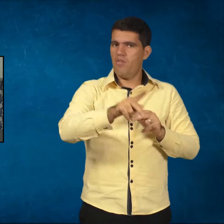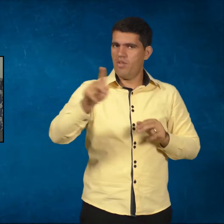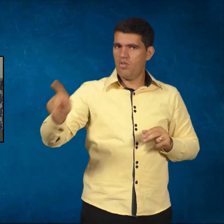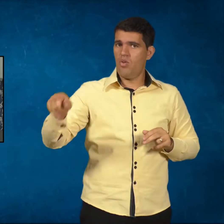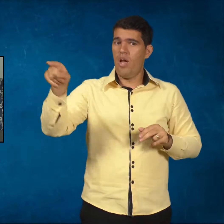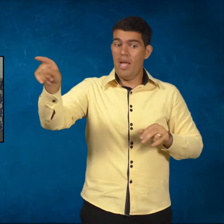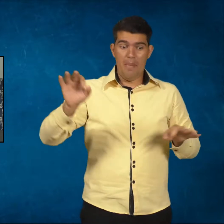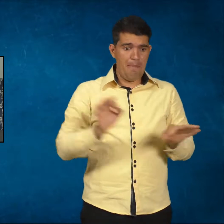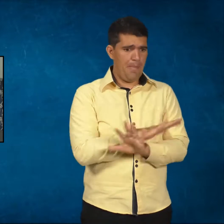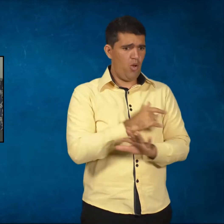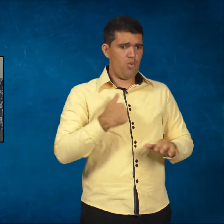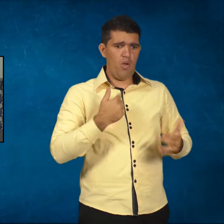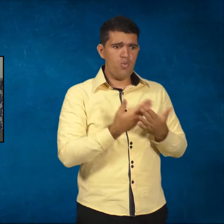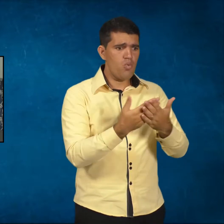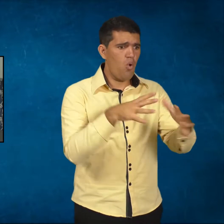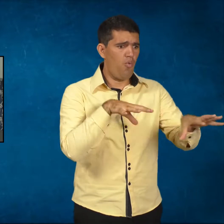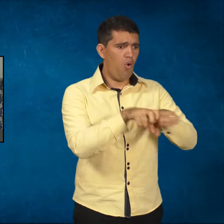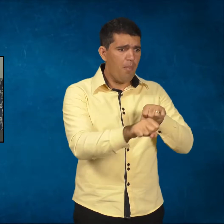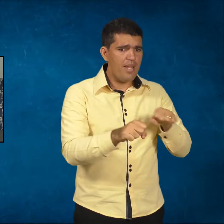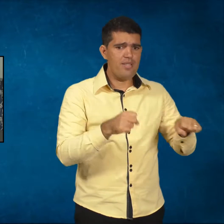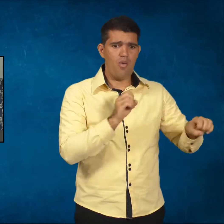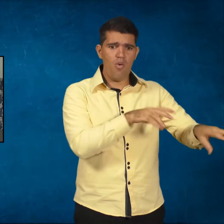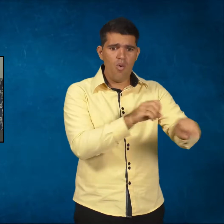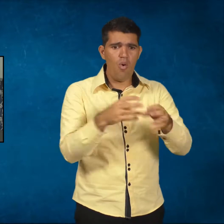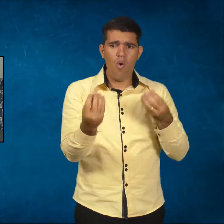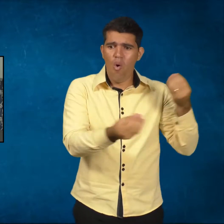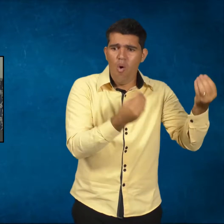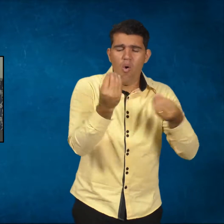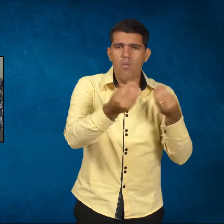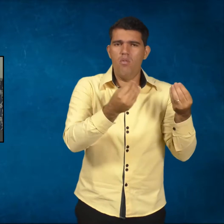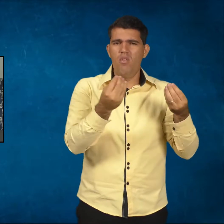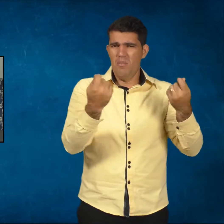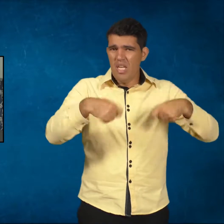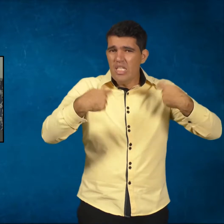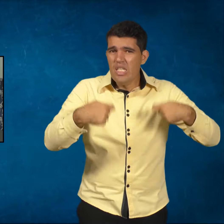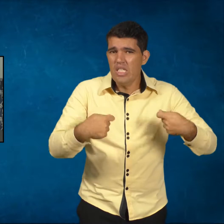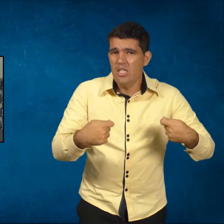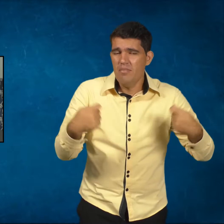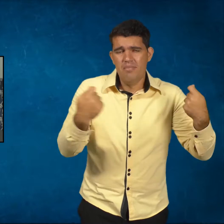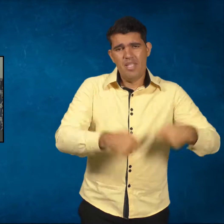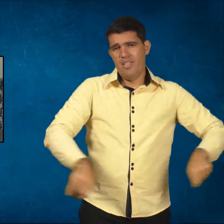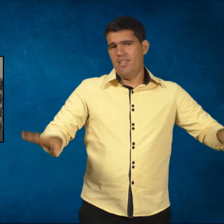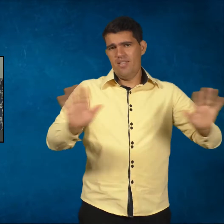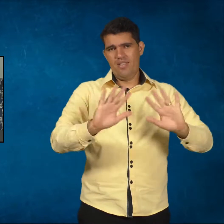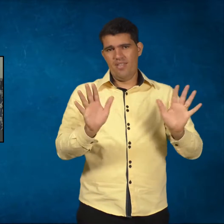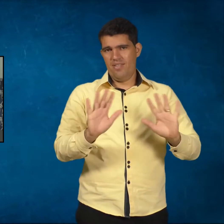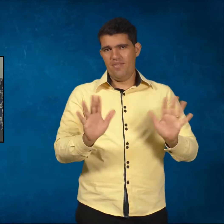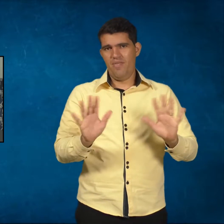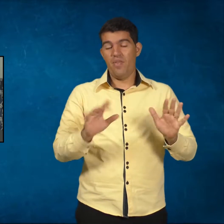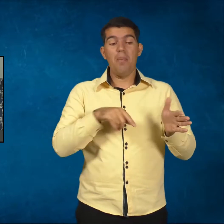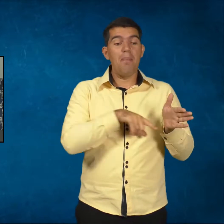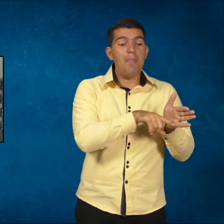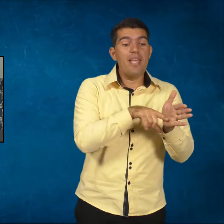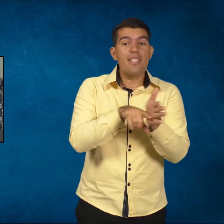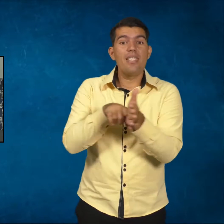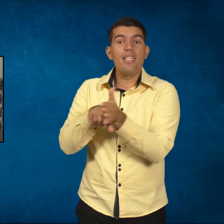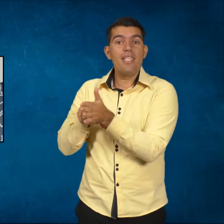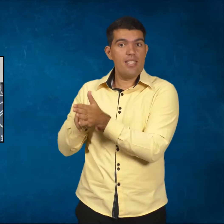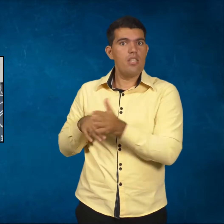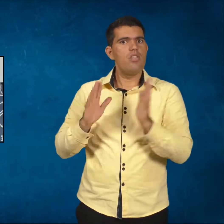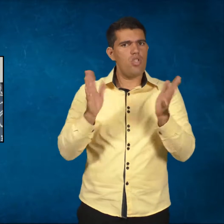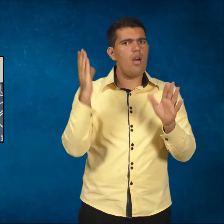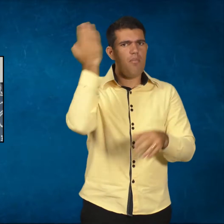preparados, não precisa ficar preparado para receber. Este é um discurso que eu não tenho, as pesquisas mostram que não é por